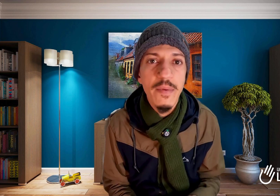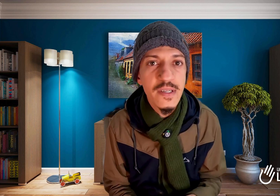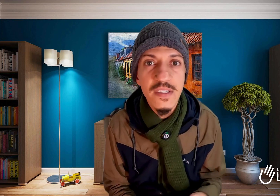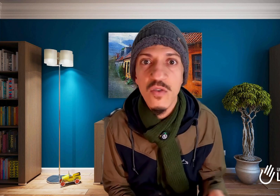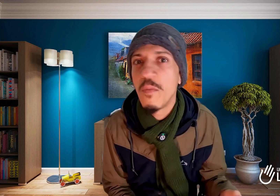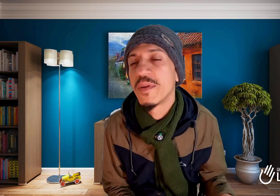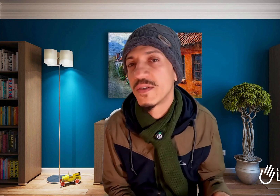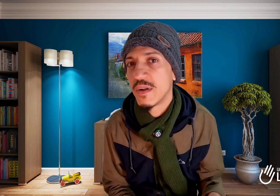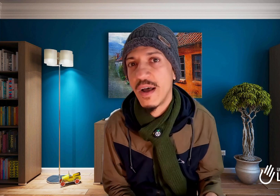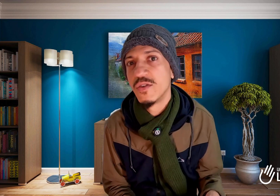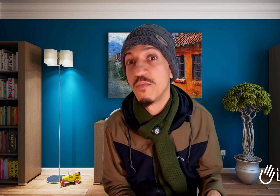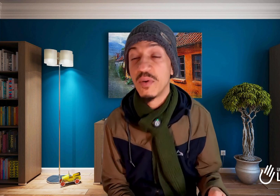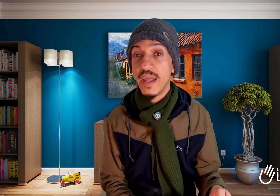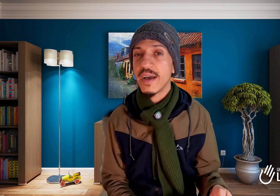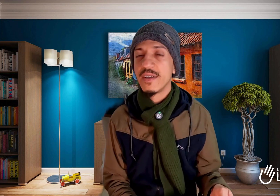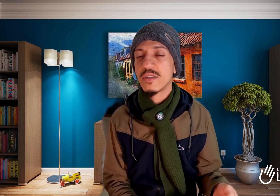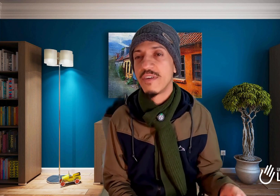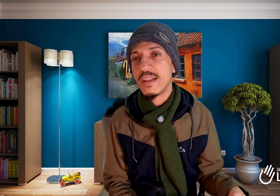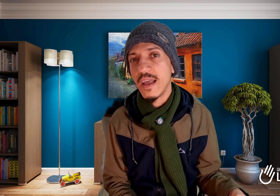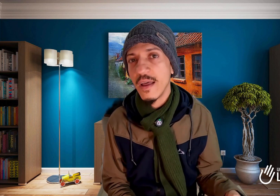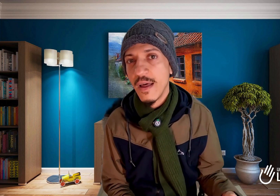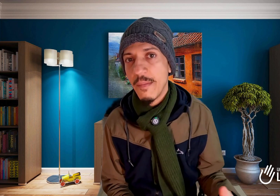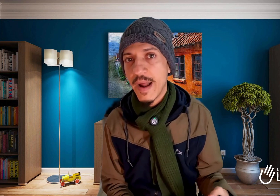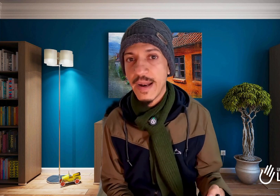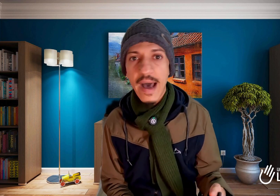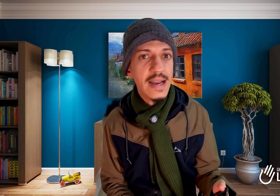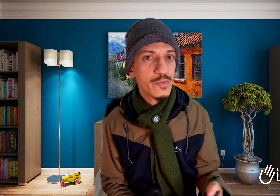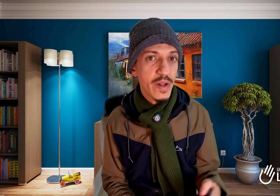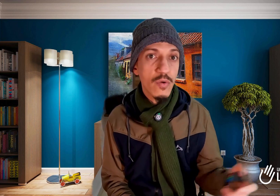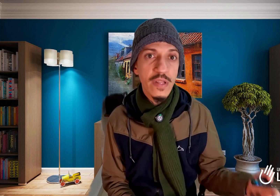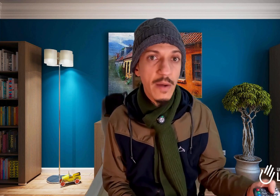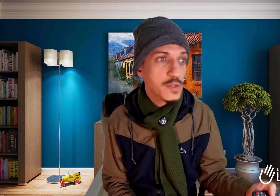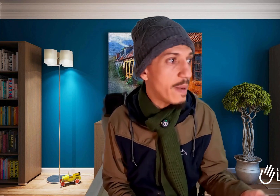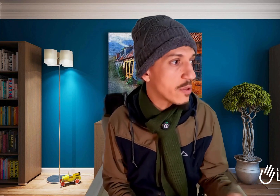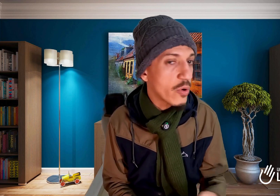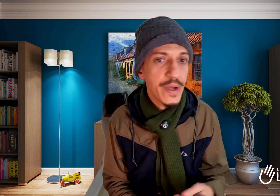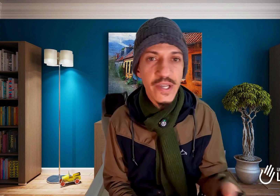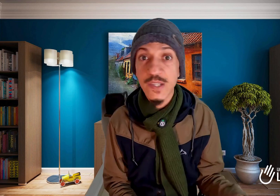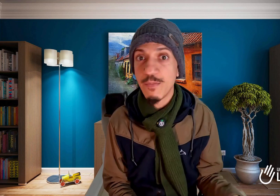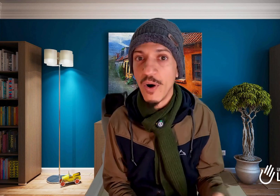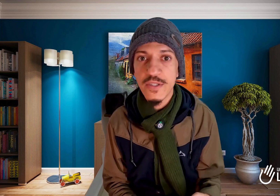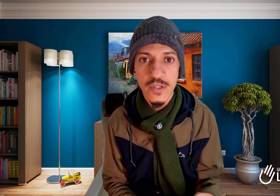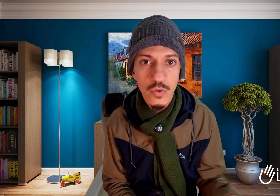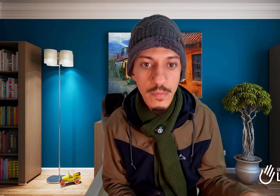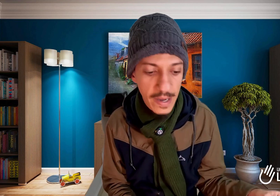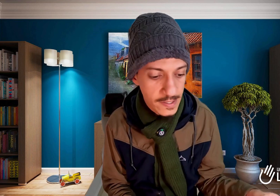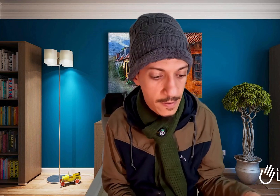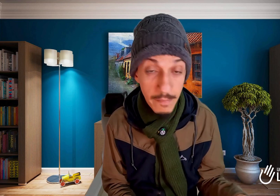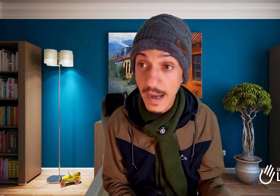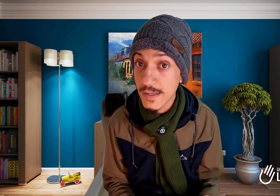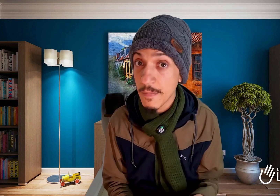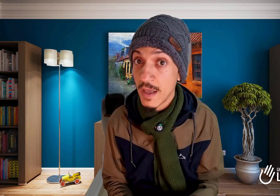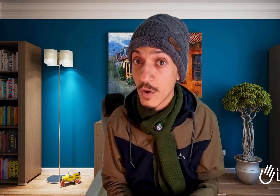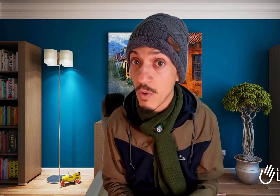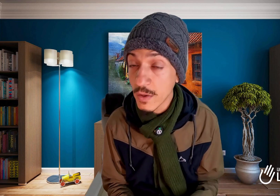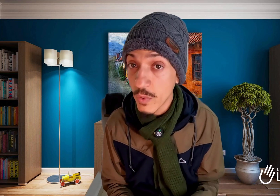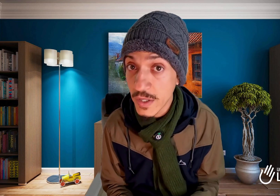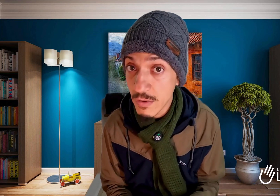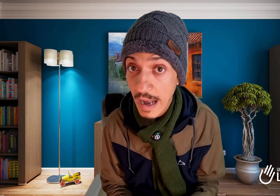assim computacionais, o poder que isso vai ter para análise, para encontrarmos padrões, respostas e tudo mais. Mas, enquanto isso ainda